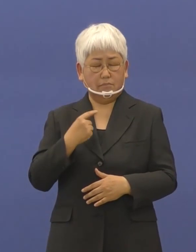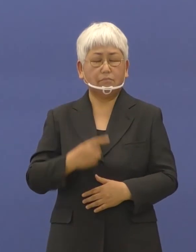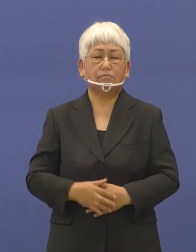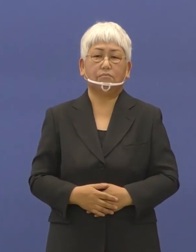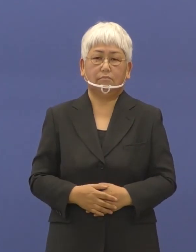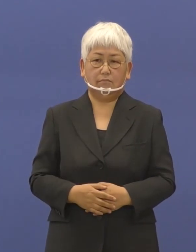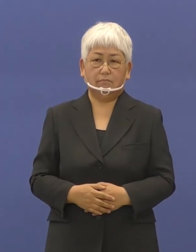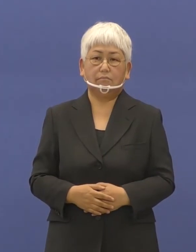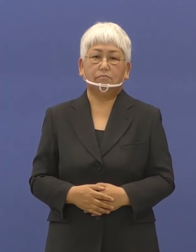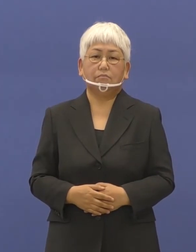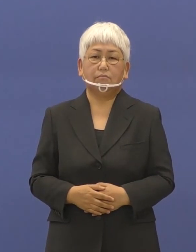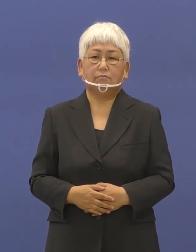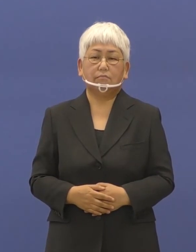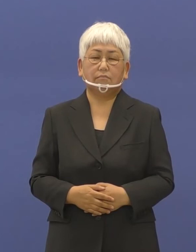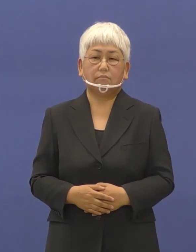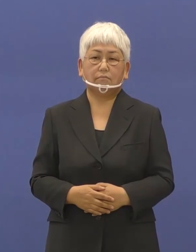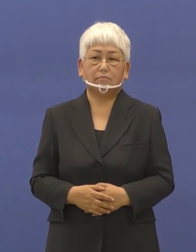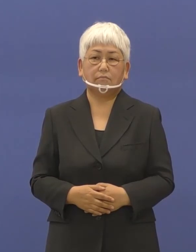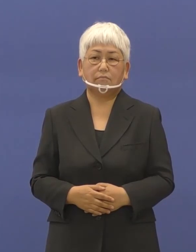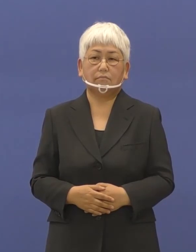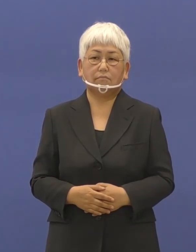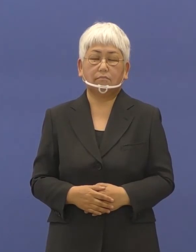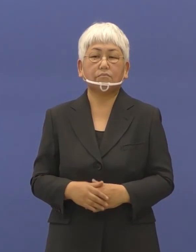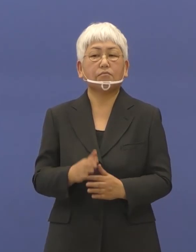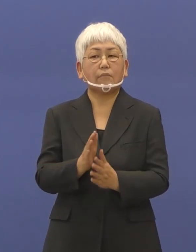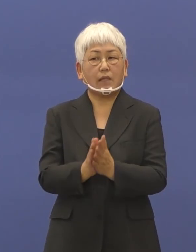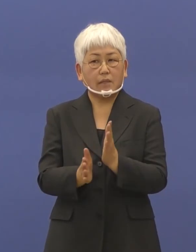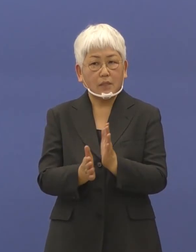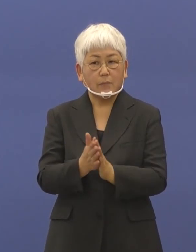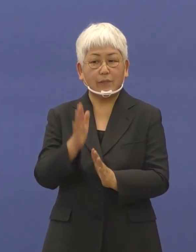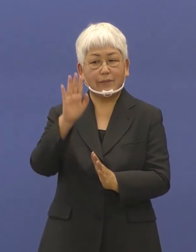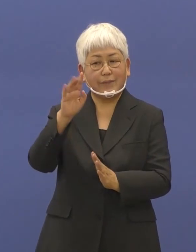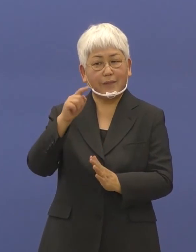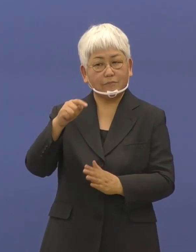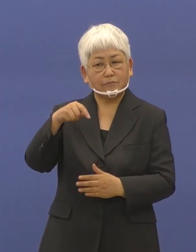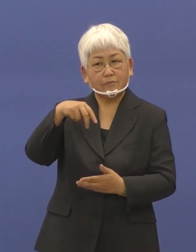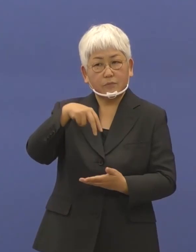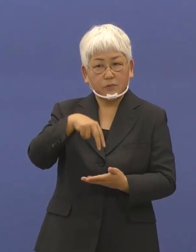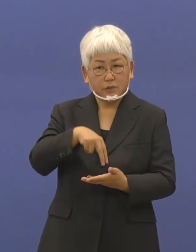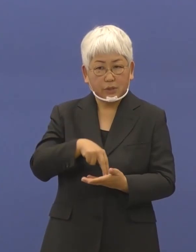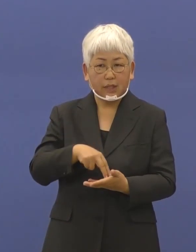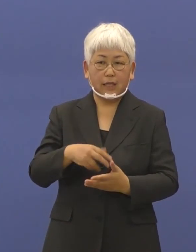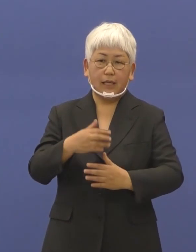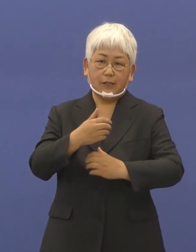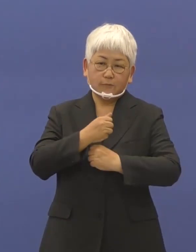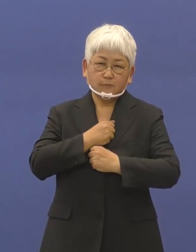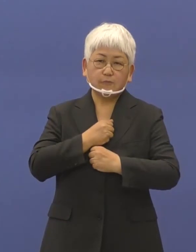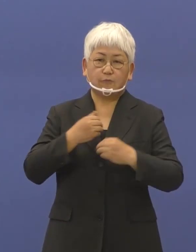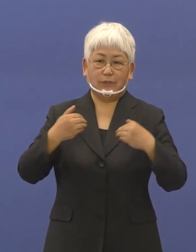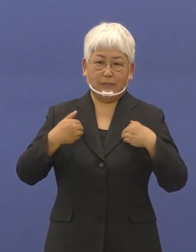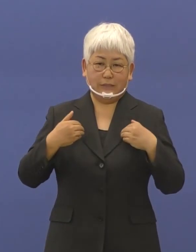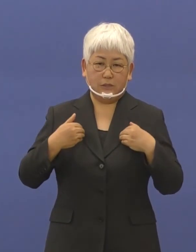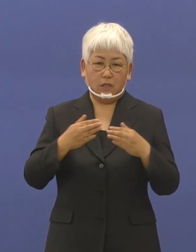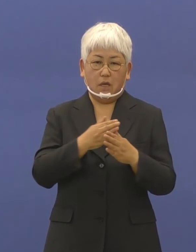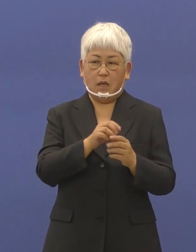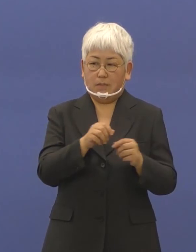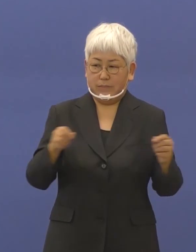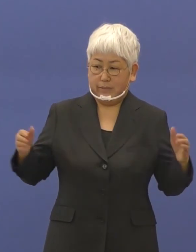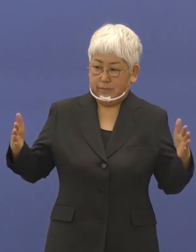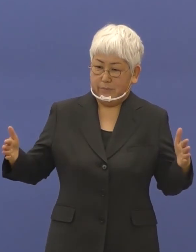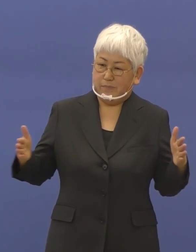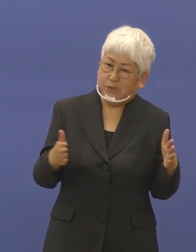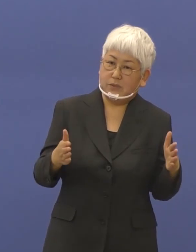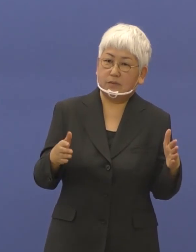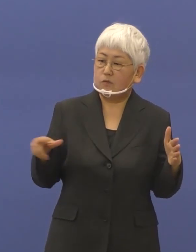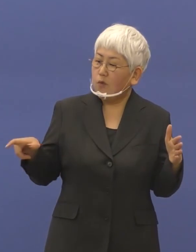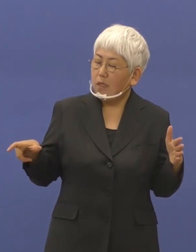改めて県としても注意喚起をしてですね、この 短くなる分完全にフリーになるわけではな